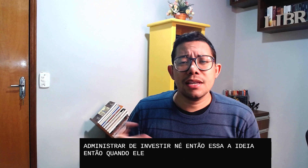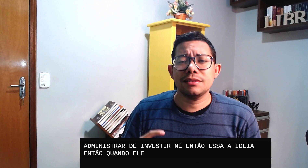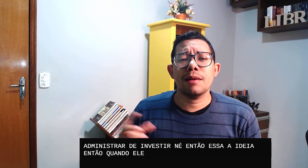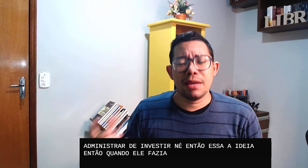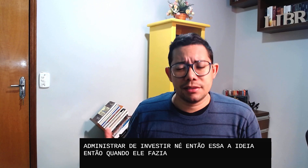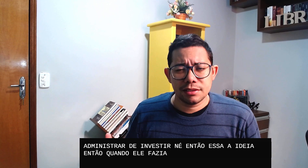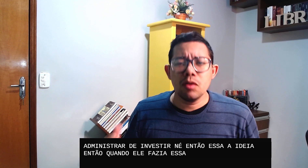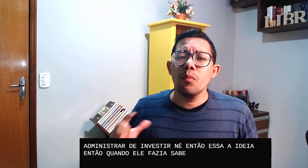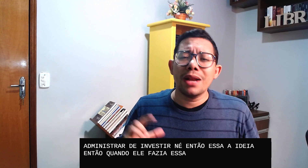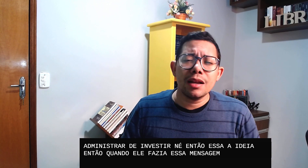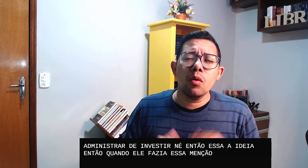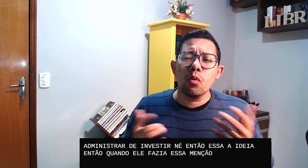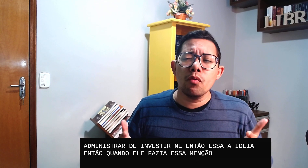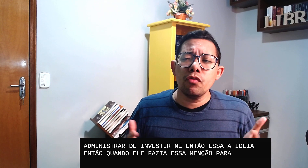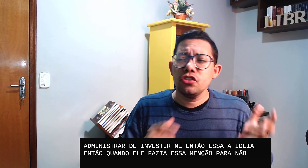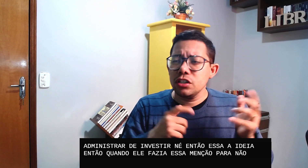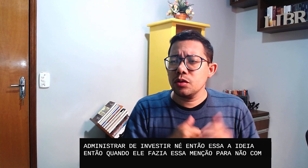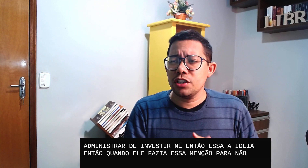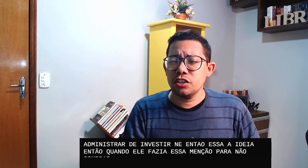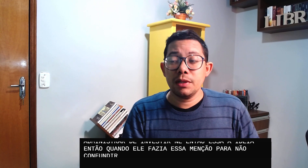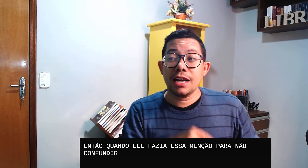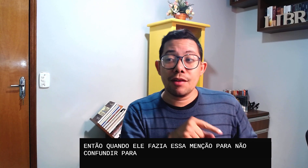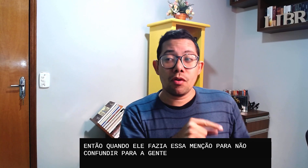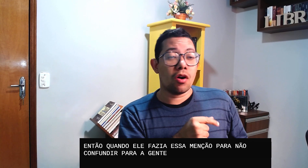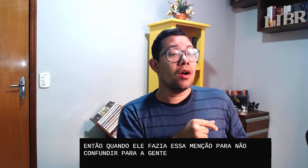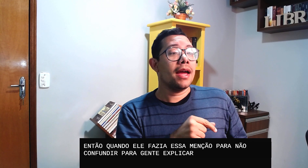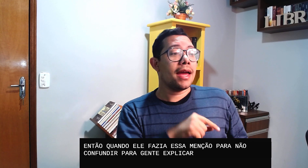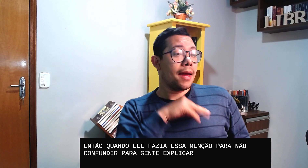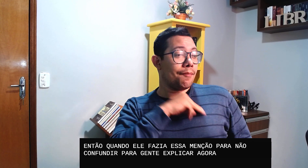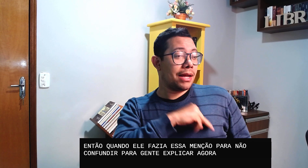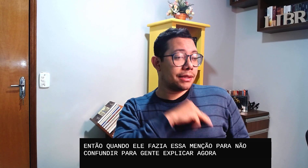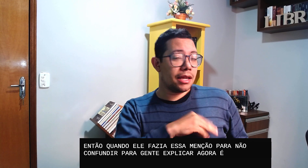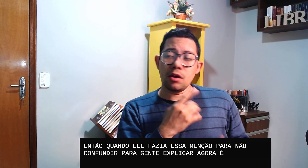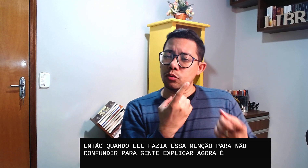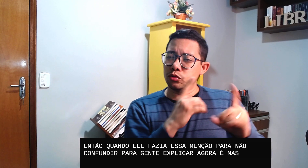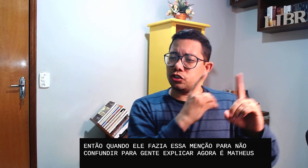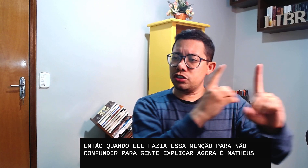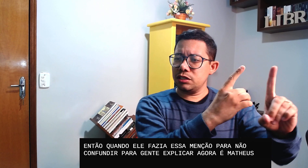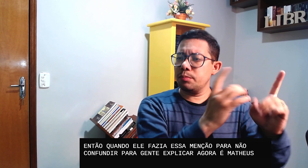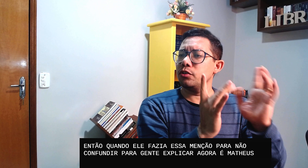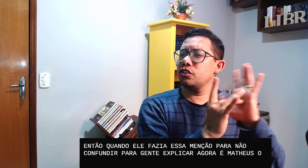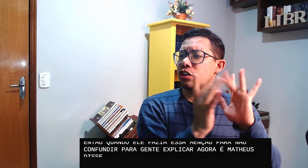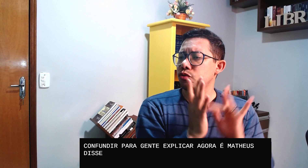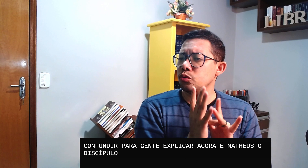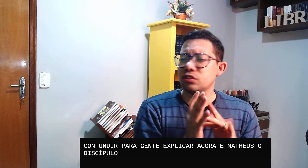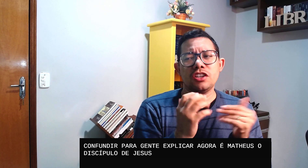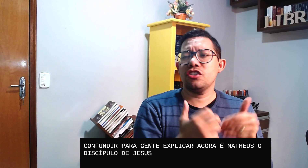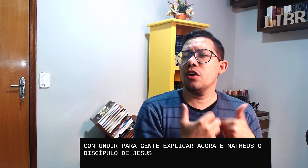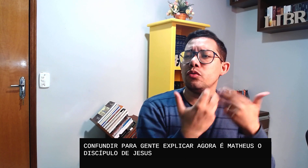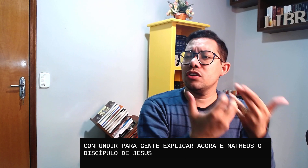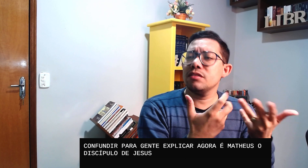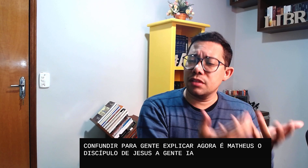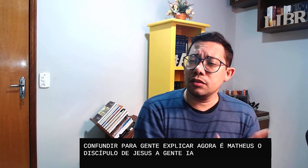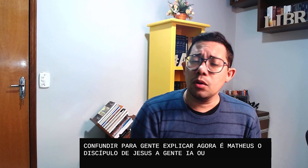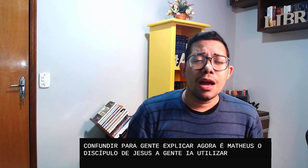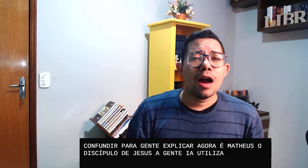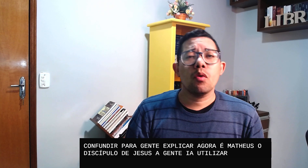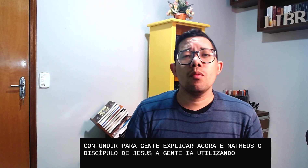essa menção, para não confundir, então a gente explicava, ó, Mateus, o discípulo de Jesus, a gente ia utilizando algumas